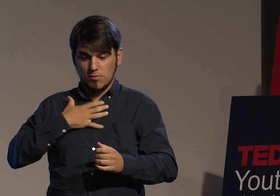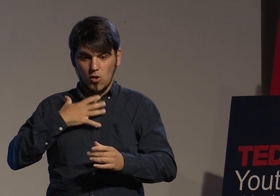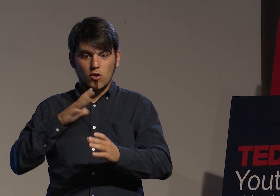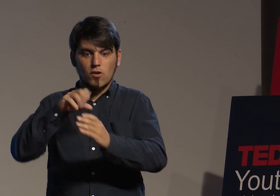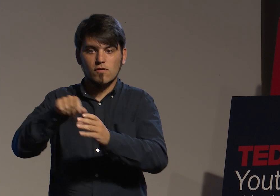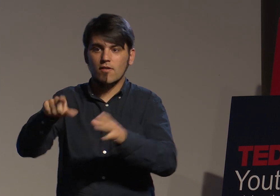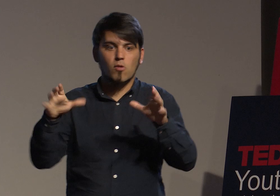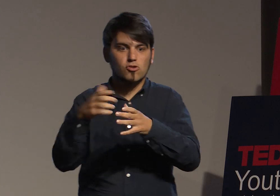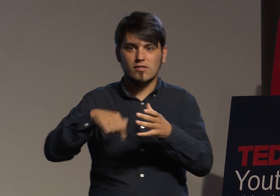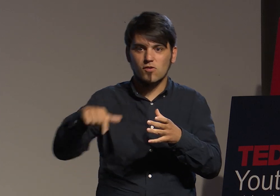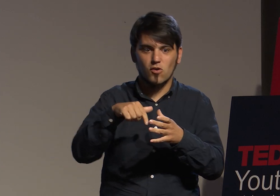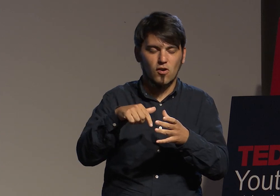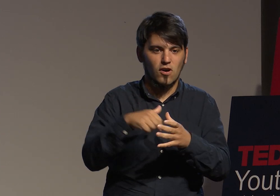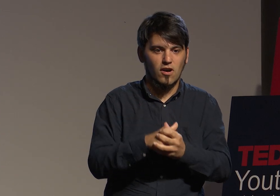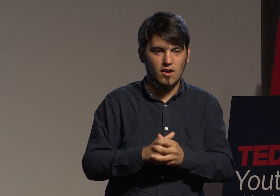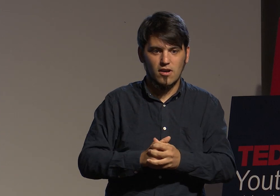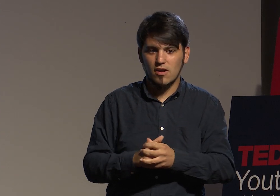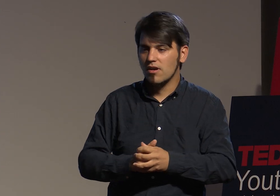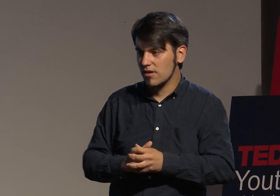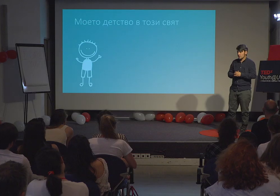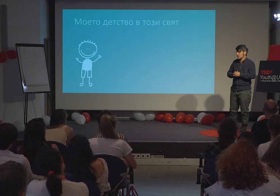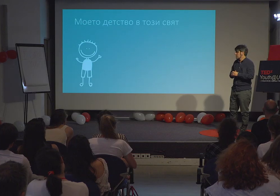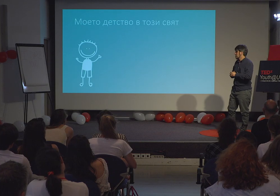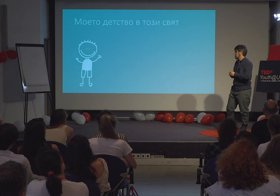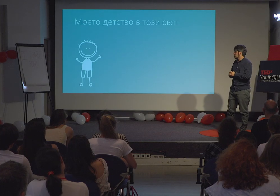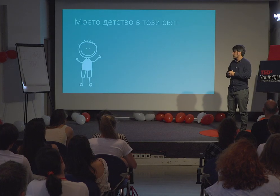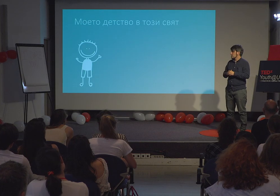да се боря за моето включване в обществото?